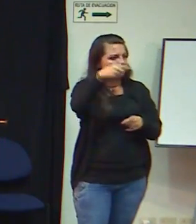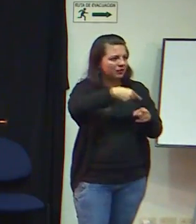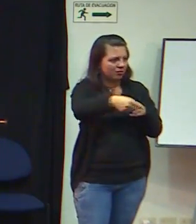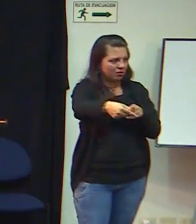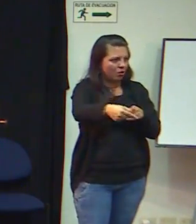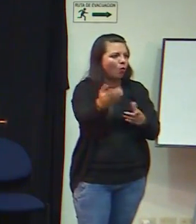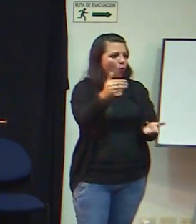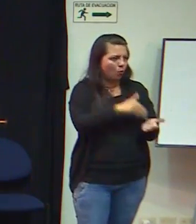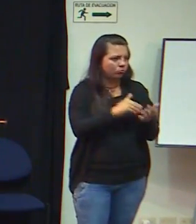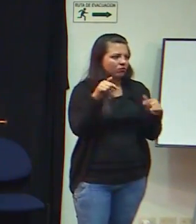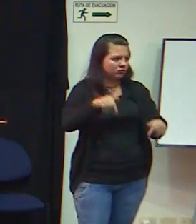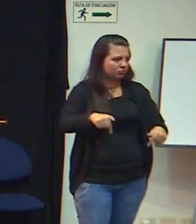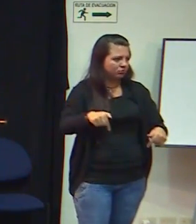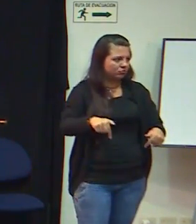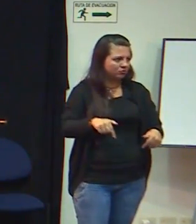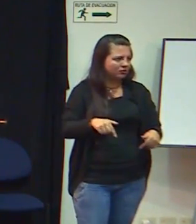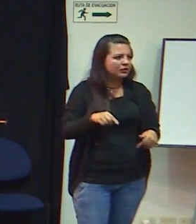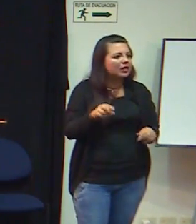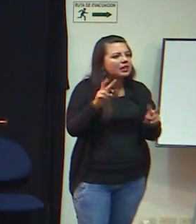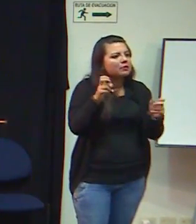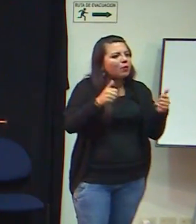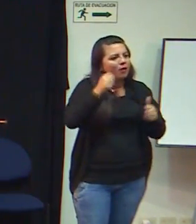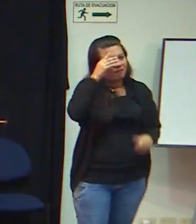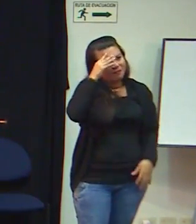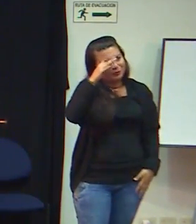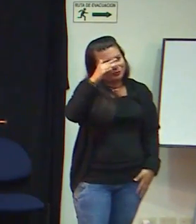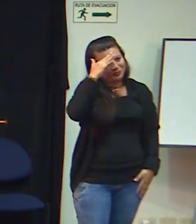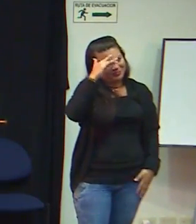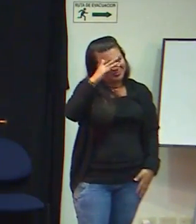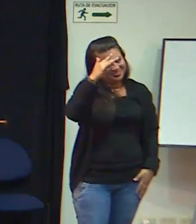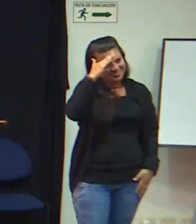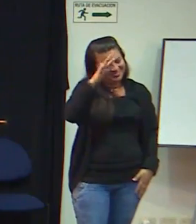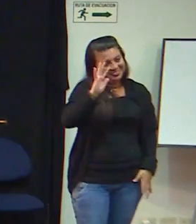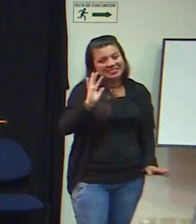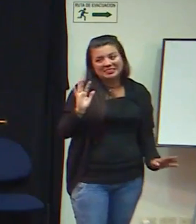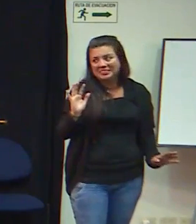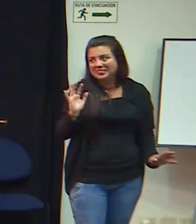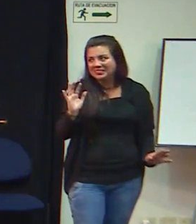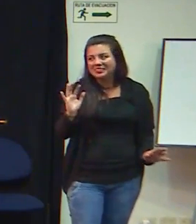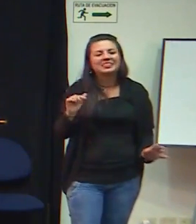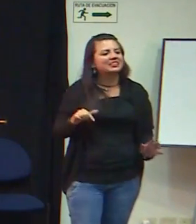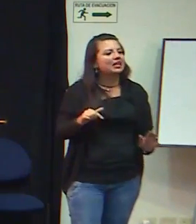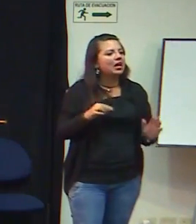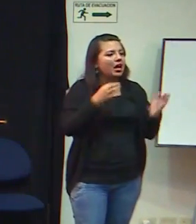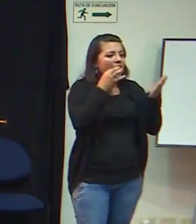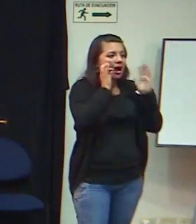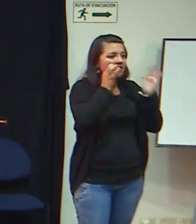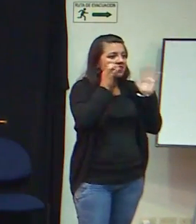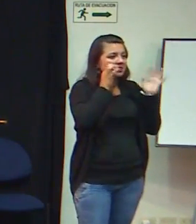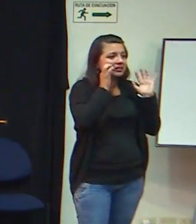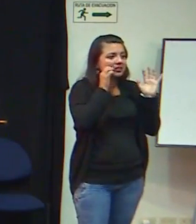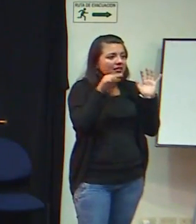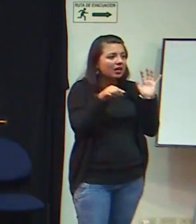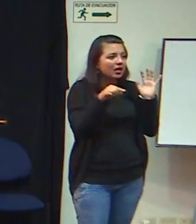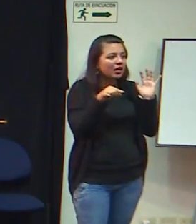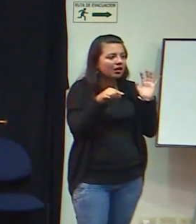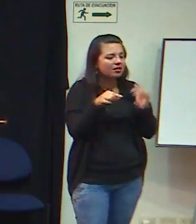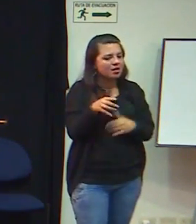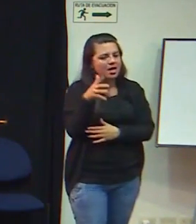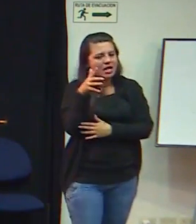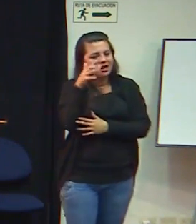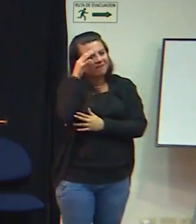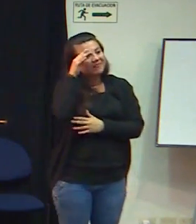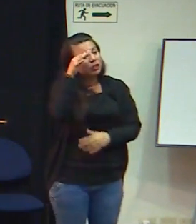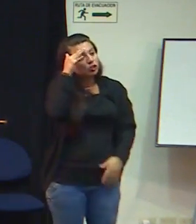vamos a meternos en el tema filosófico. Entonces vamos a tener nuestro Café Enseñas con el simposio de